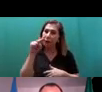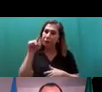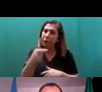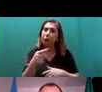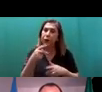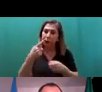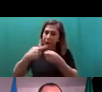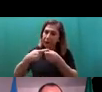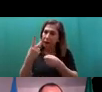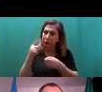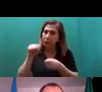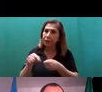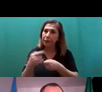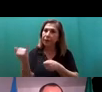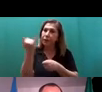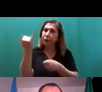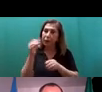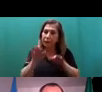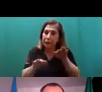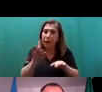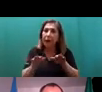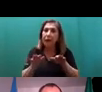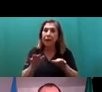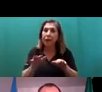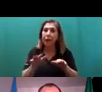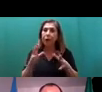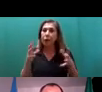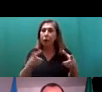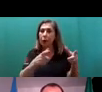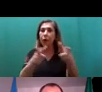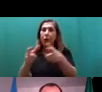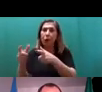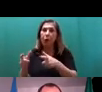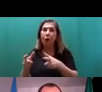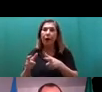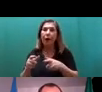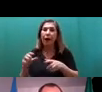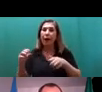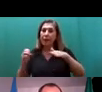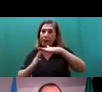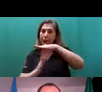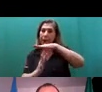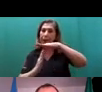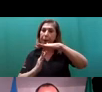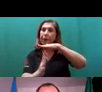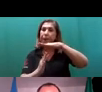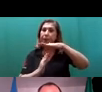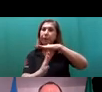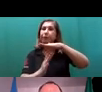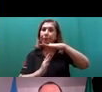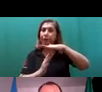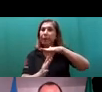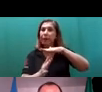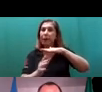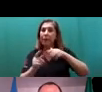fundamental encontrar o equilíbrio entre o urbano e o rural para evitar a migração do campo para a cidade, o que pode colocar